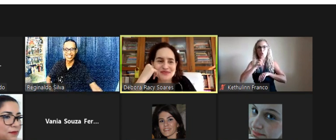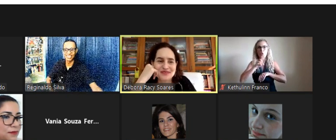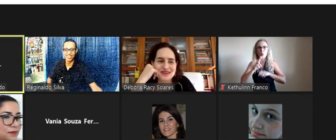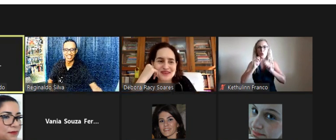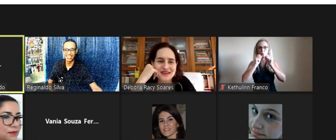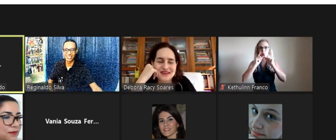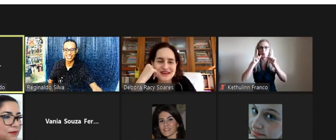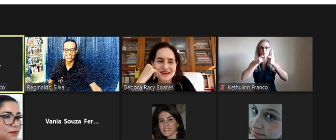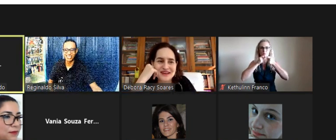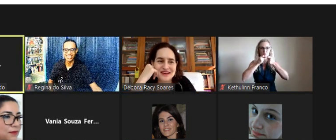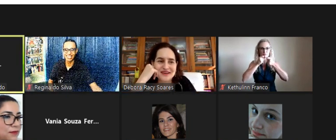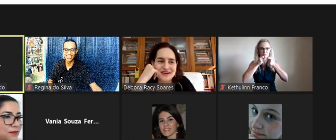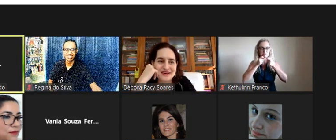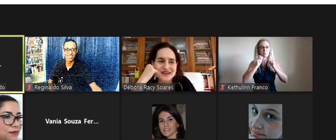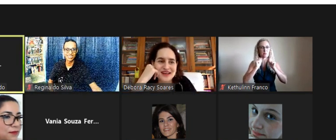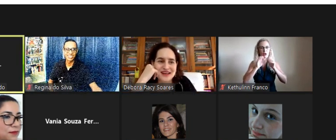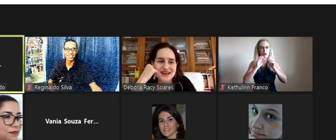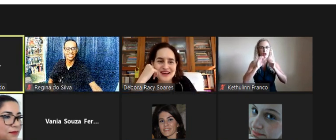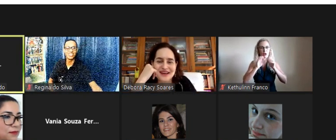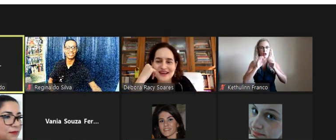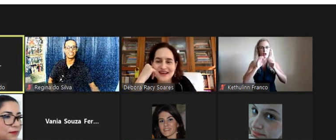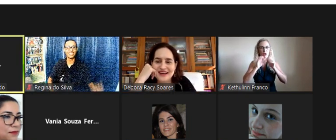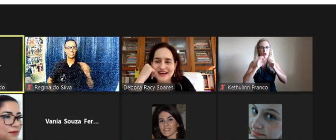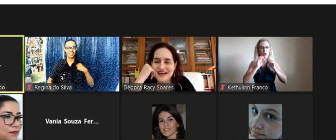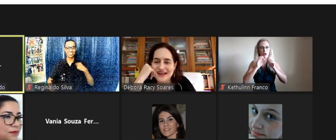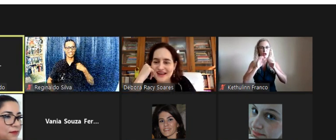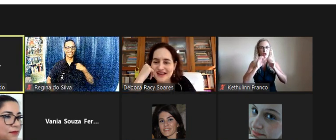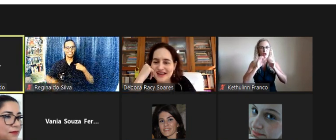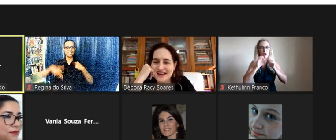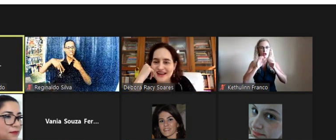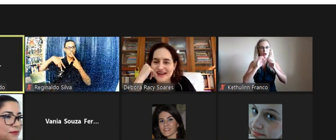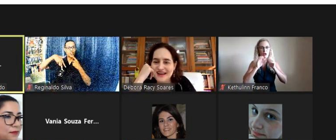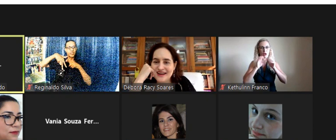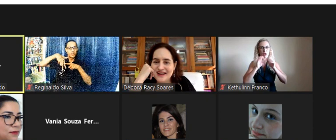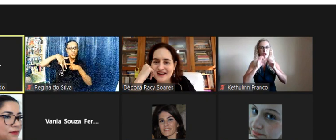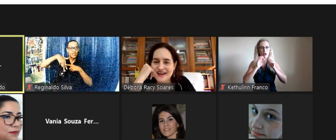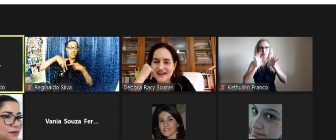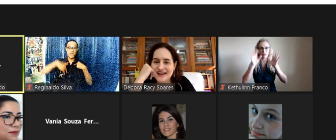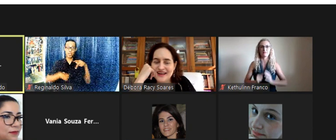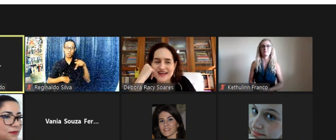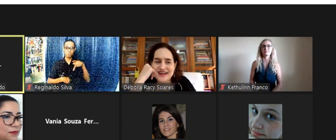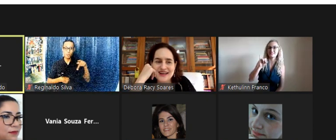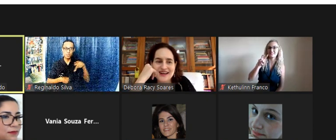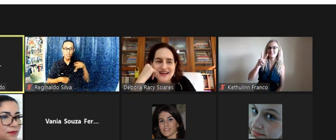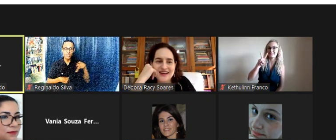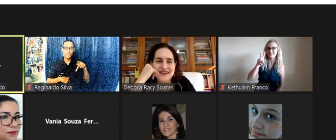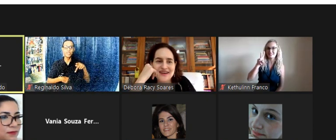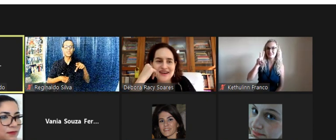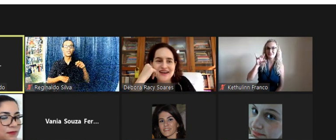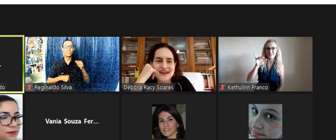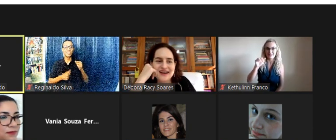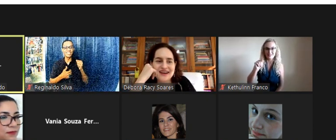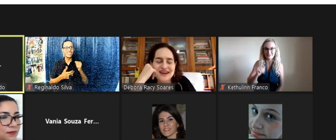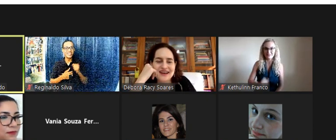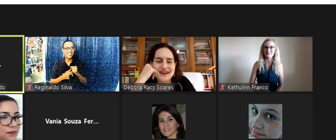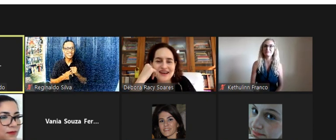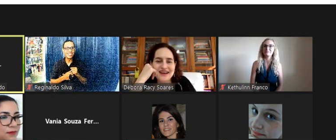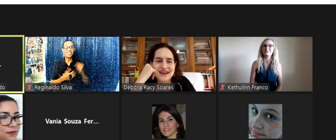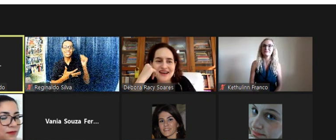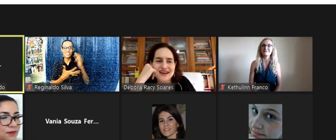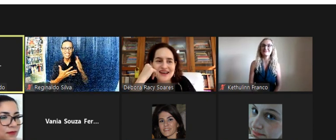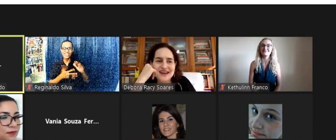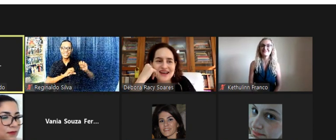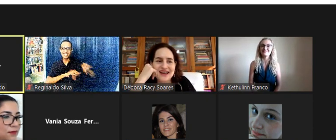Boa tarde a todos. Eu sou Silvia, sou professora de língua de sinais na